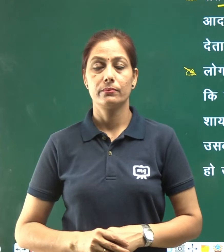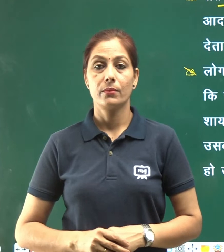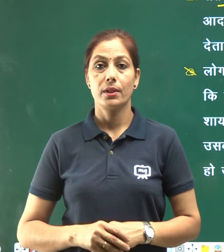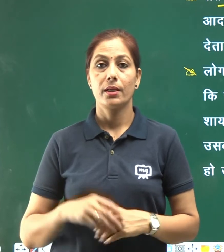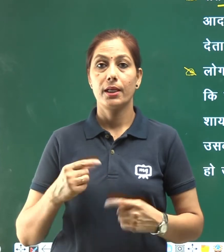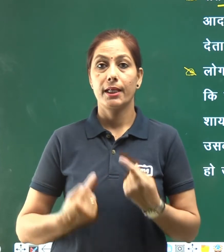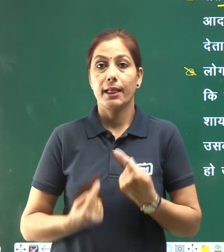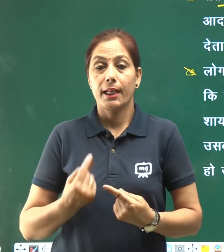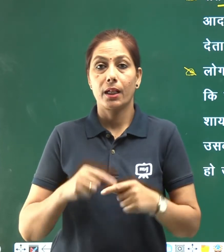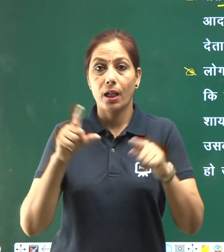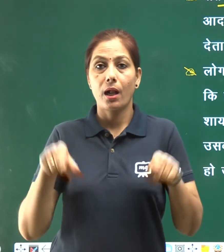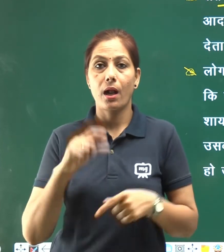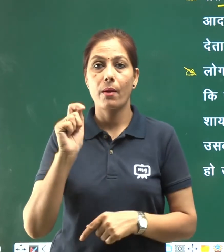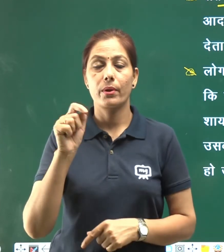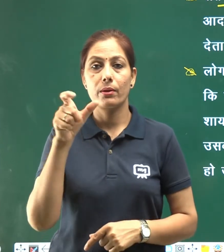माली